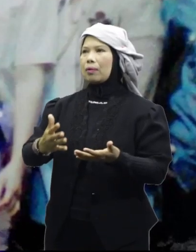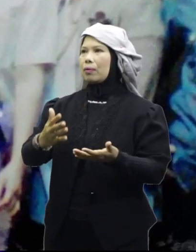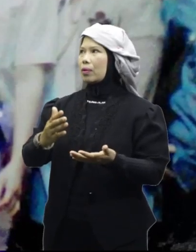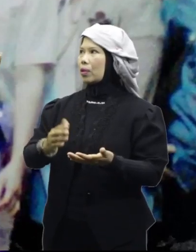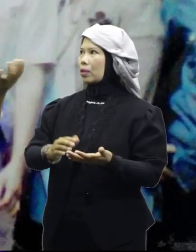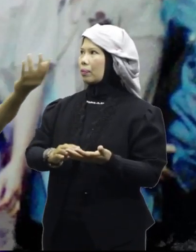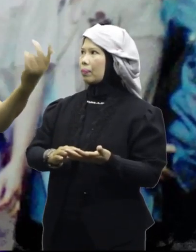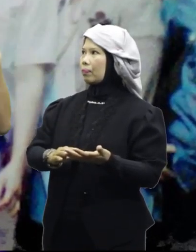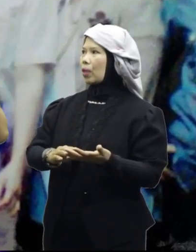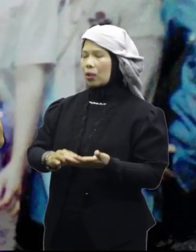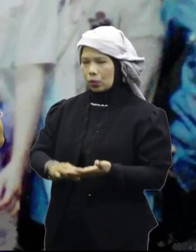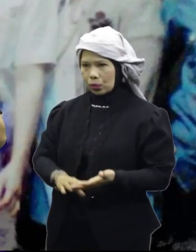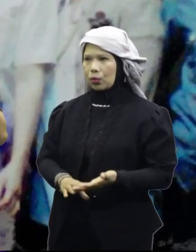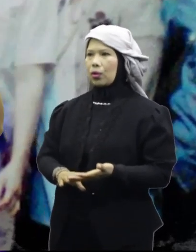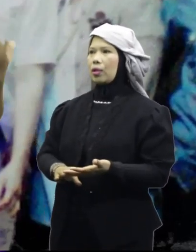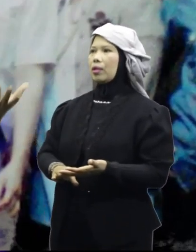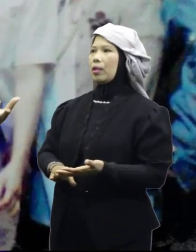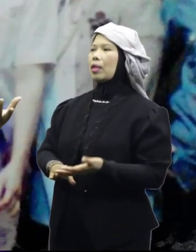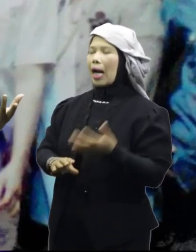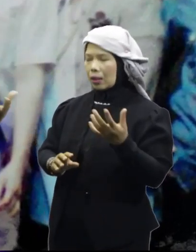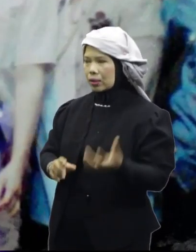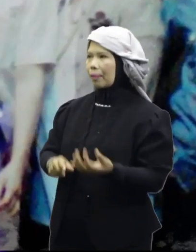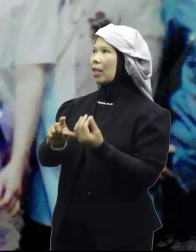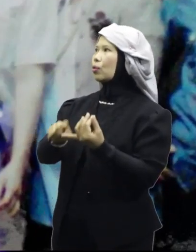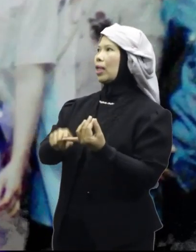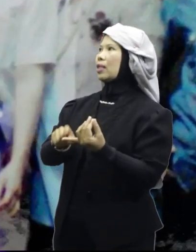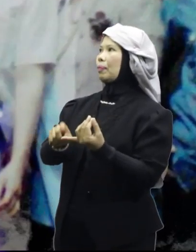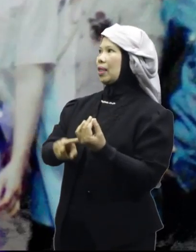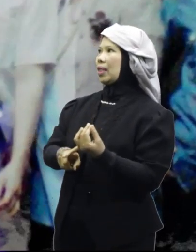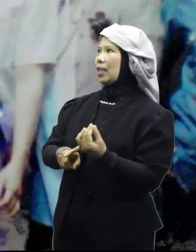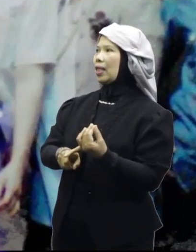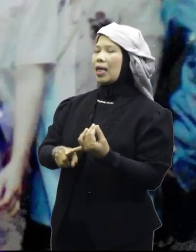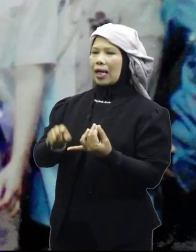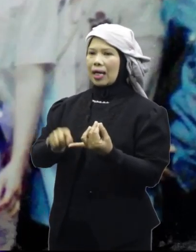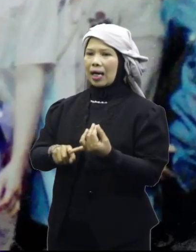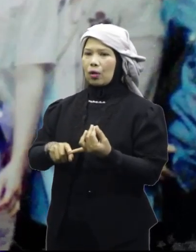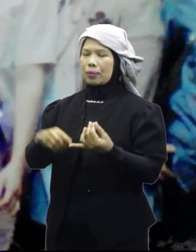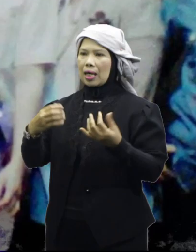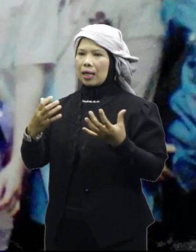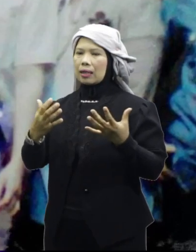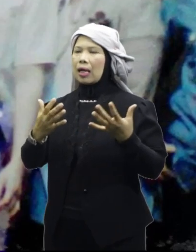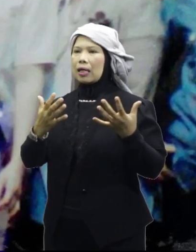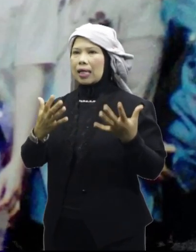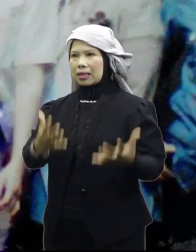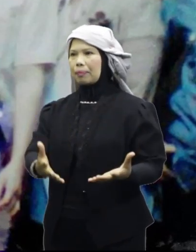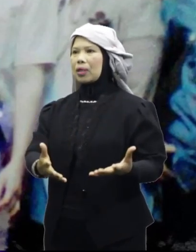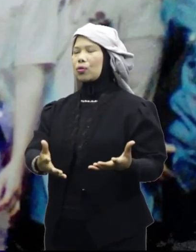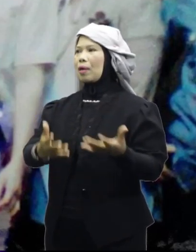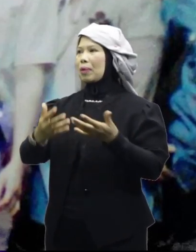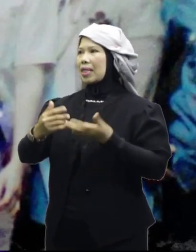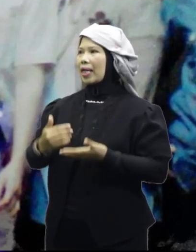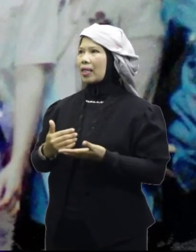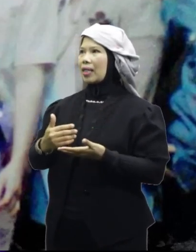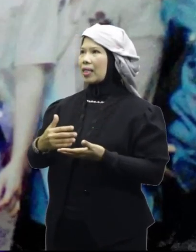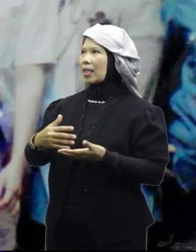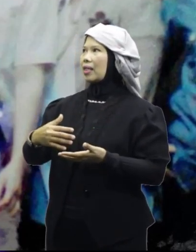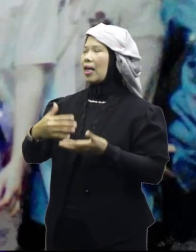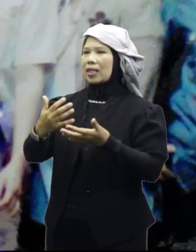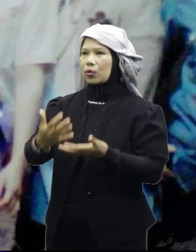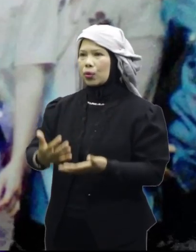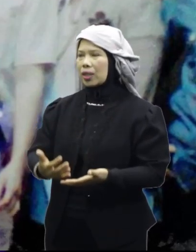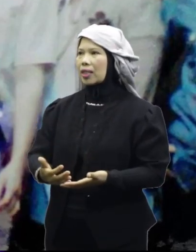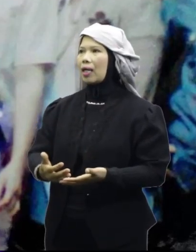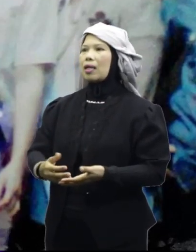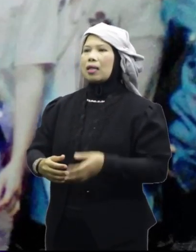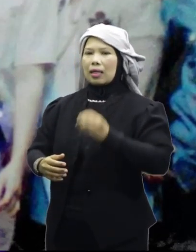lebih. Jadi seperti apa Tete ngelayani saya, dia harus sama gitu ya. Harus sama, itu yang terpenting. Okay. Karena kalau misalkan customer sudah percaya dengan kita,